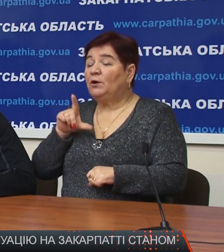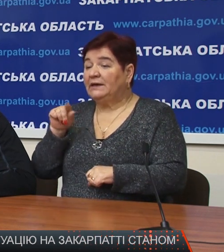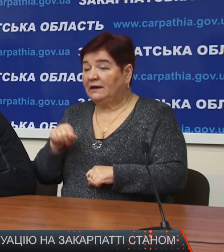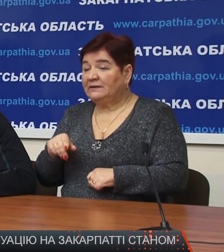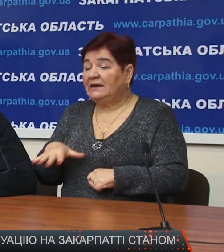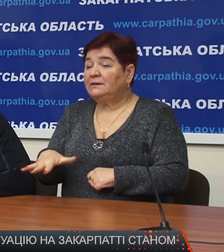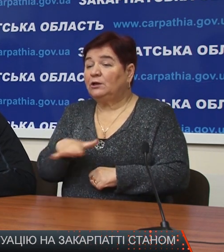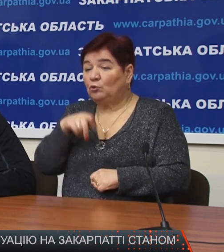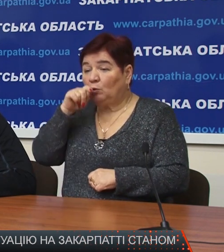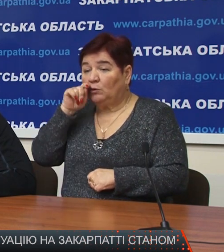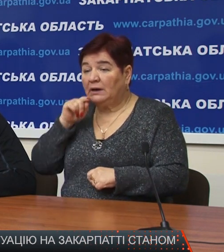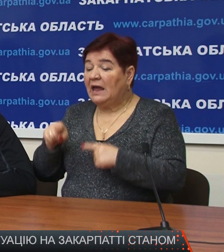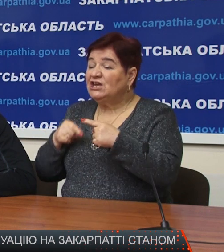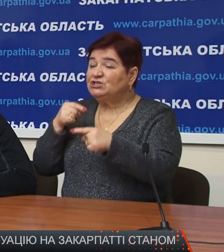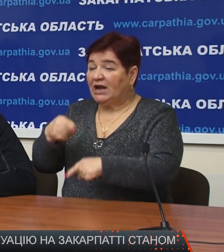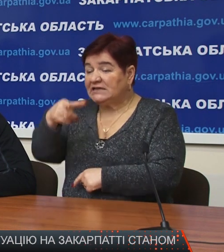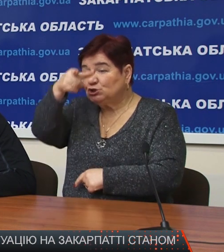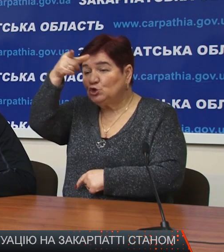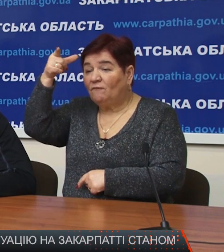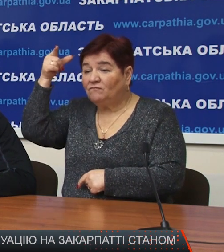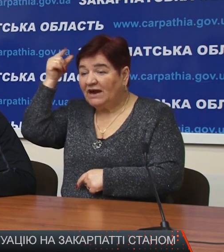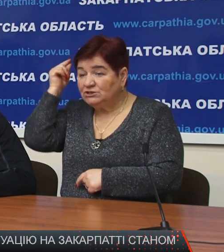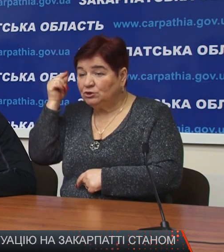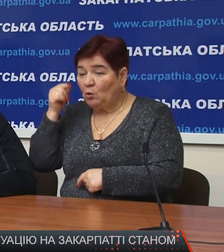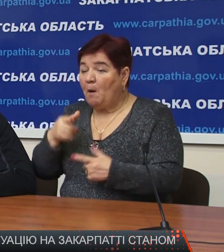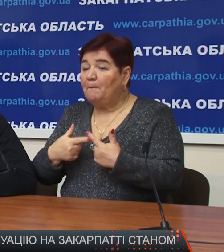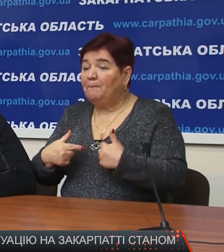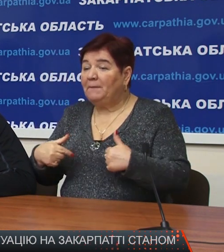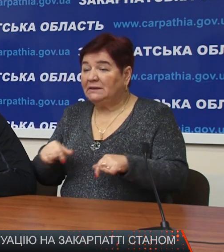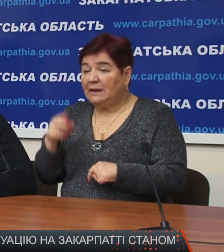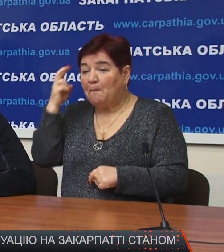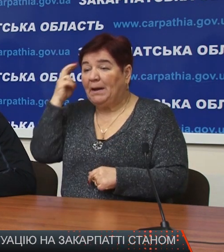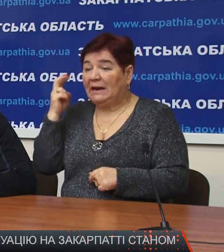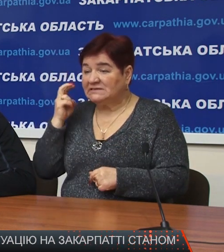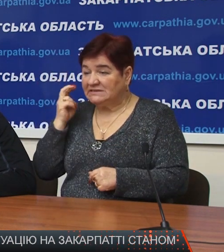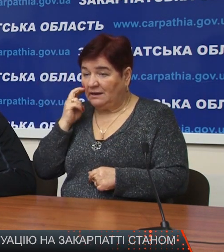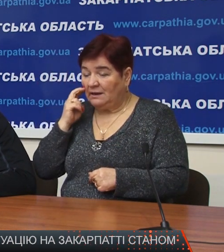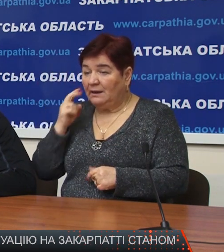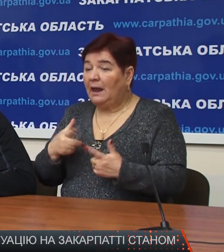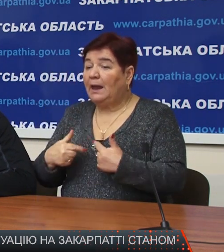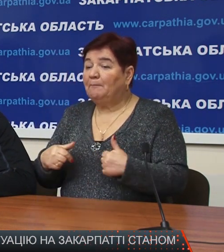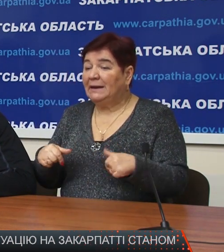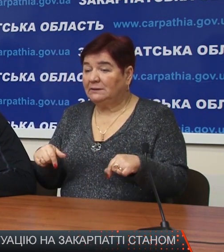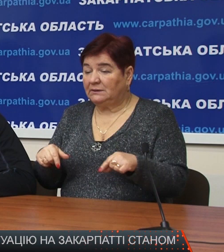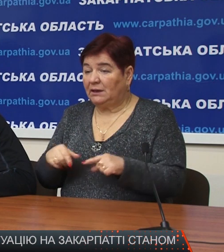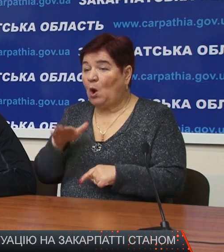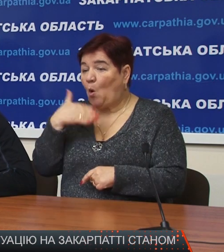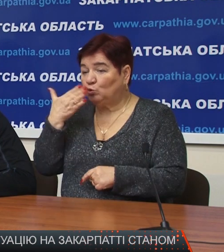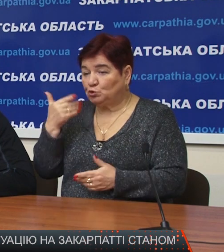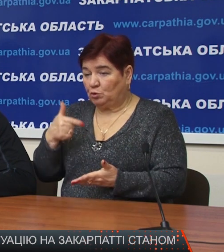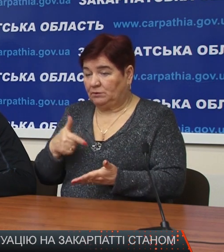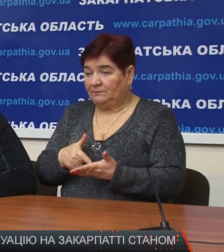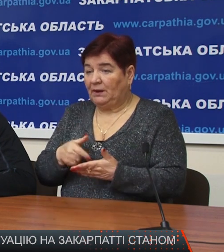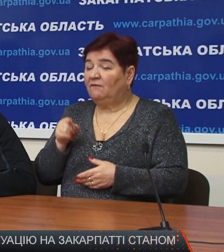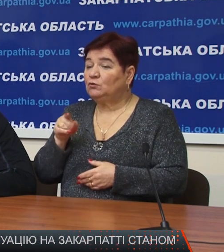територію України через Словаччину. Це в даному випадку митний пост Березний і митний пост Ужгород.